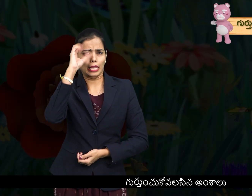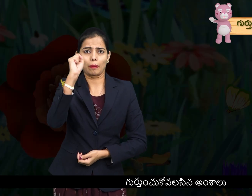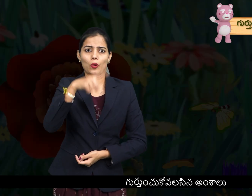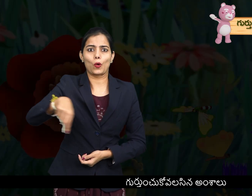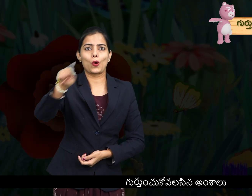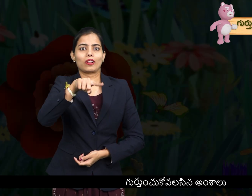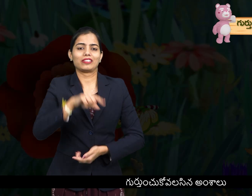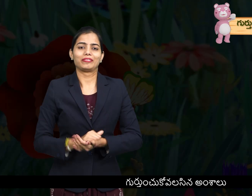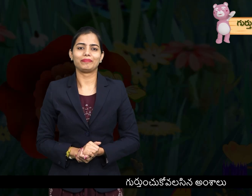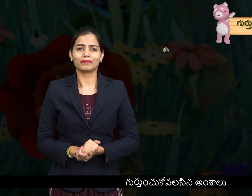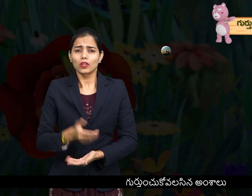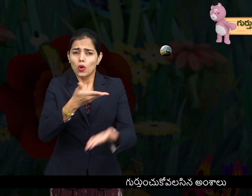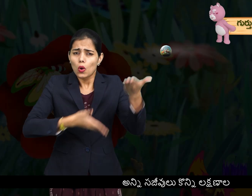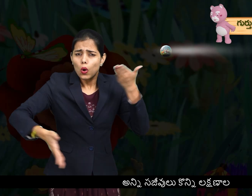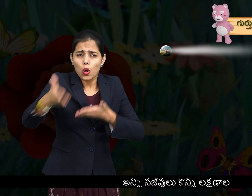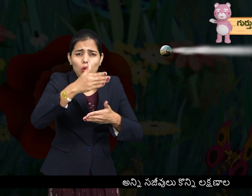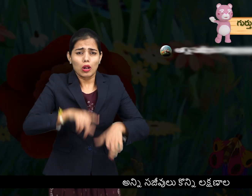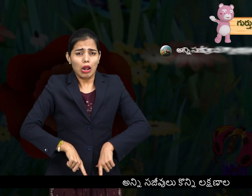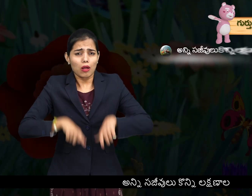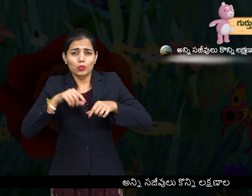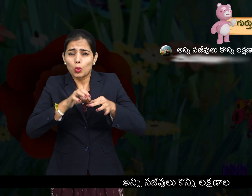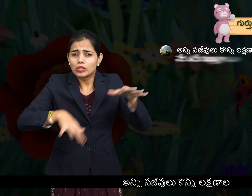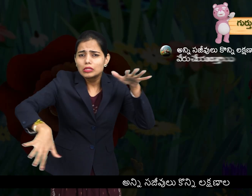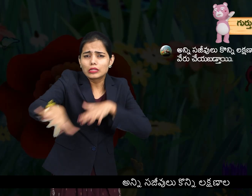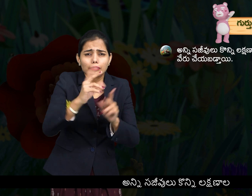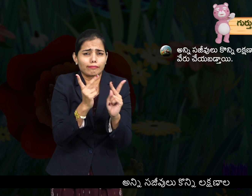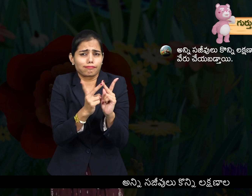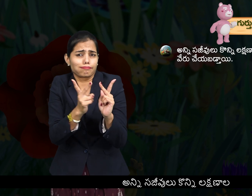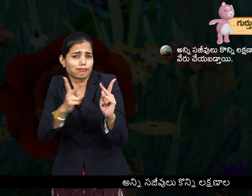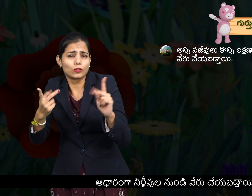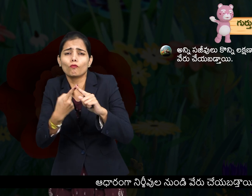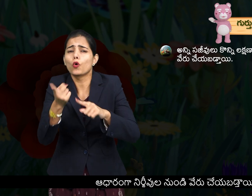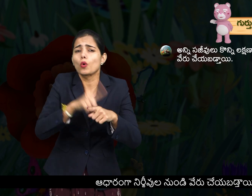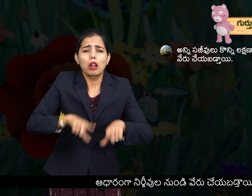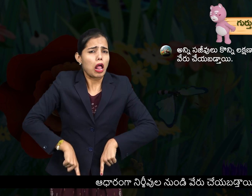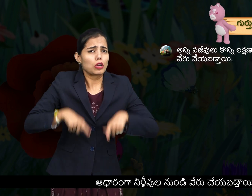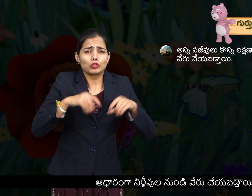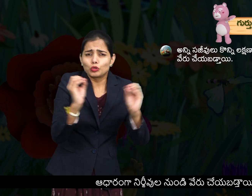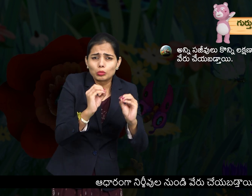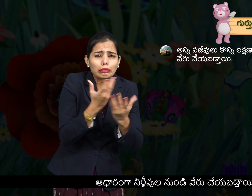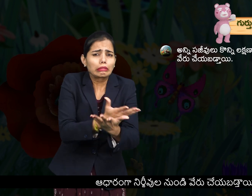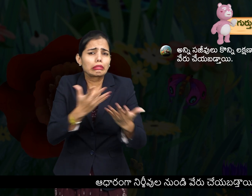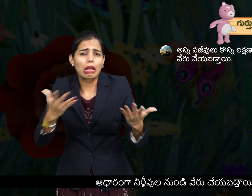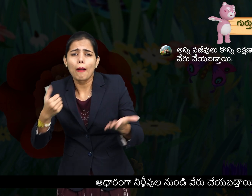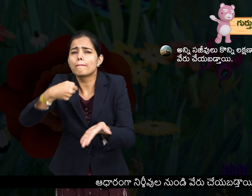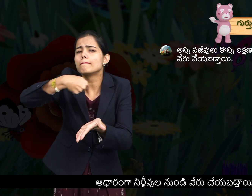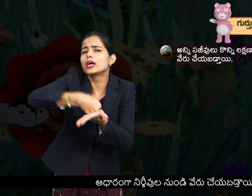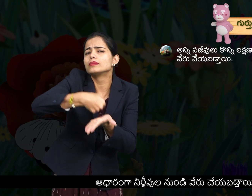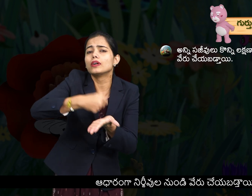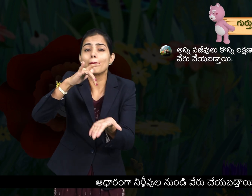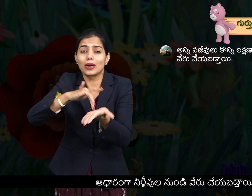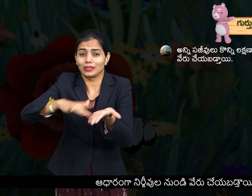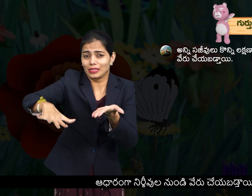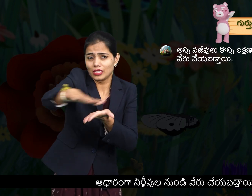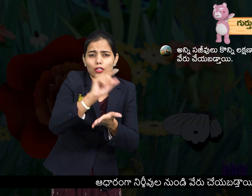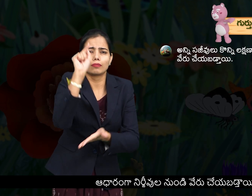గుర్తుంచుకోవలసిన అంశాలు: అన్ని సజీవులు కొన్ని లక్షణాల ఆధారంగా నిర్జీవుల నుండి వేరు